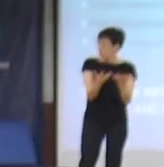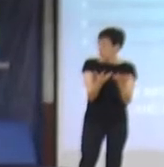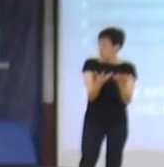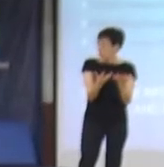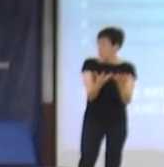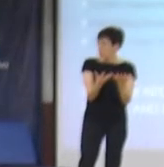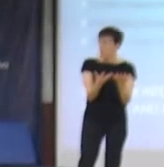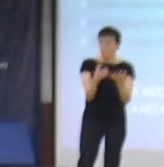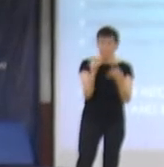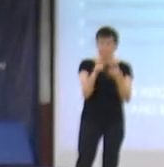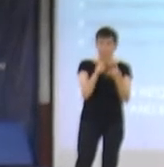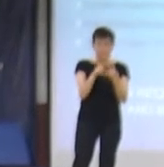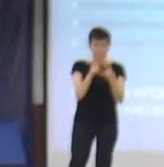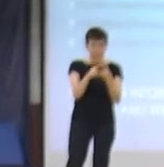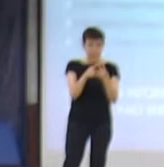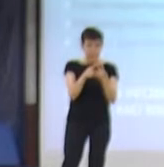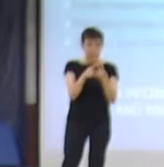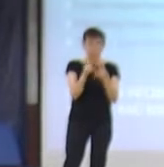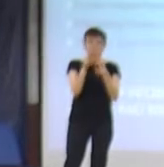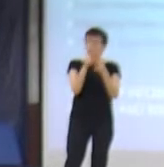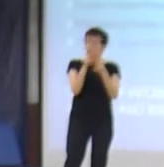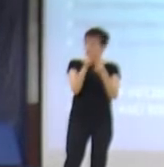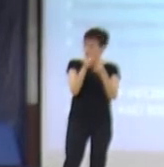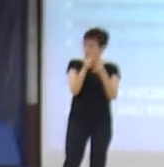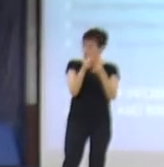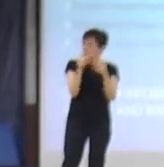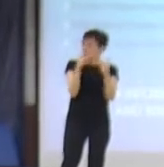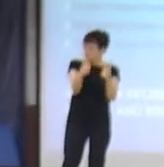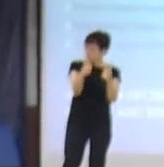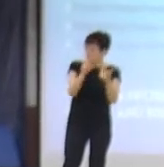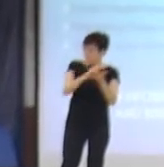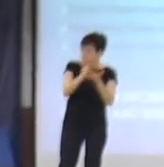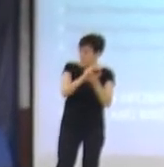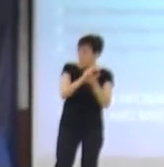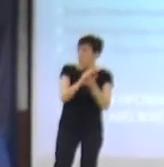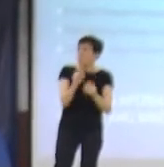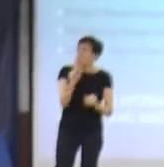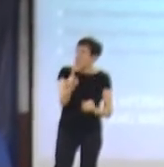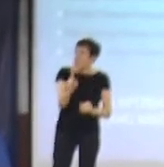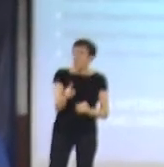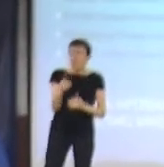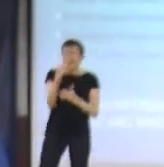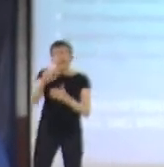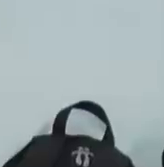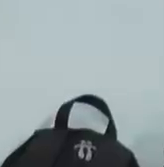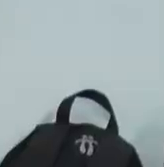encuentran participando la comunidad sorda, la comunidad de intérpretes a nivel nacional,